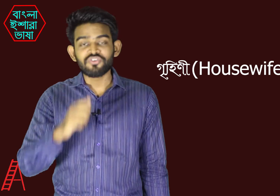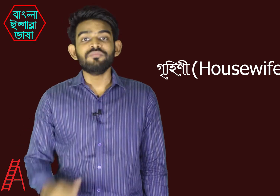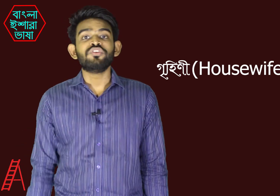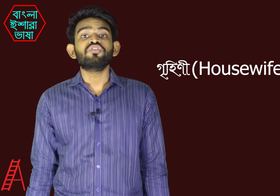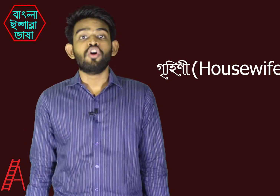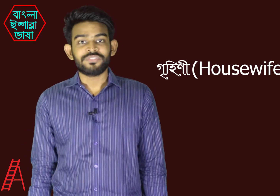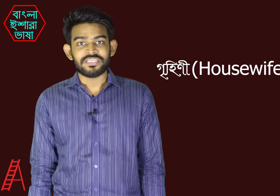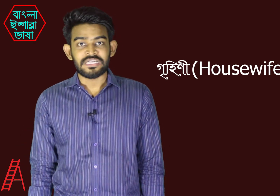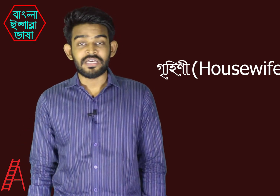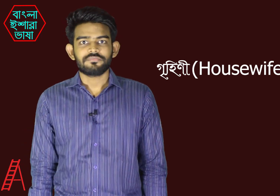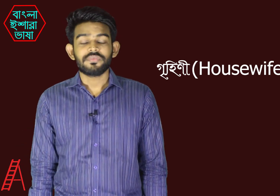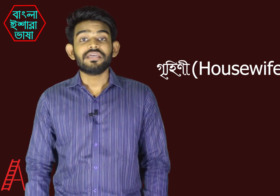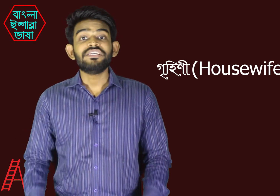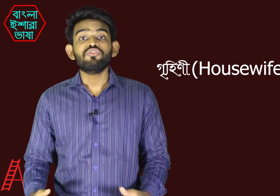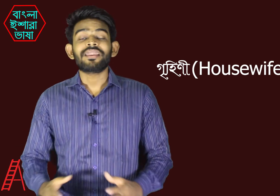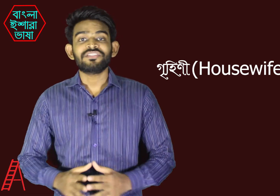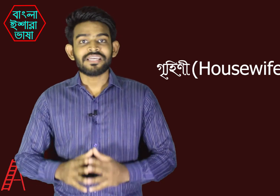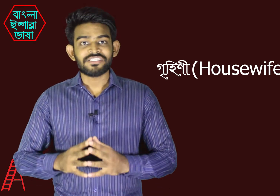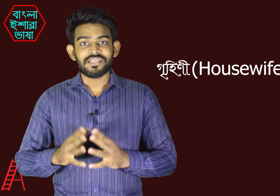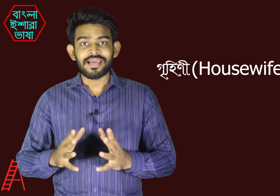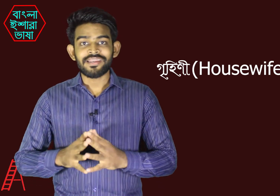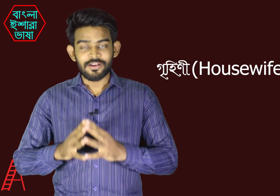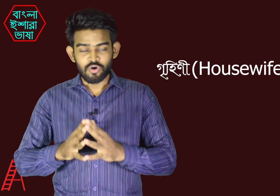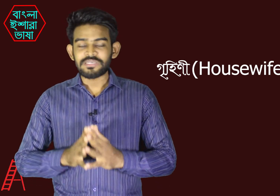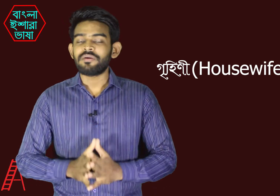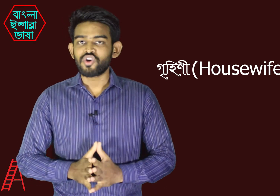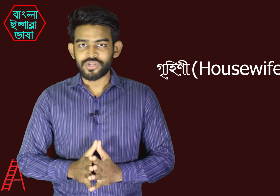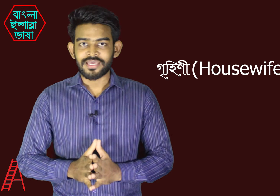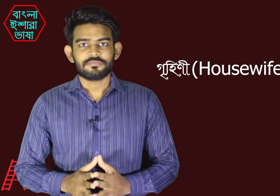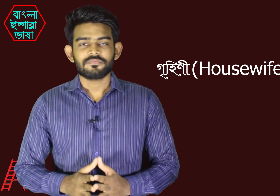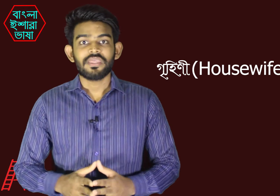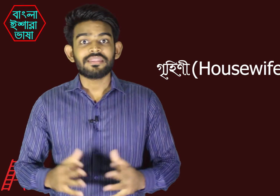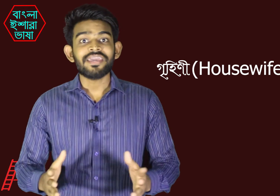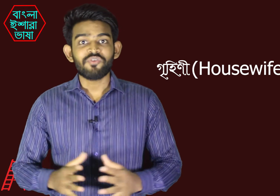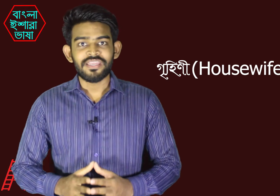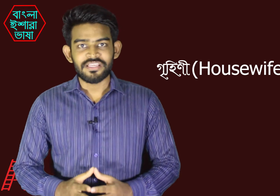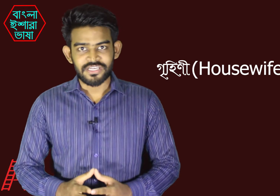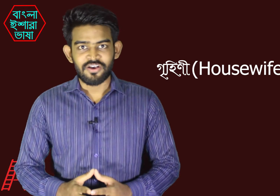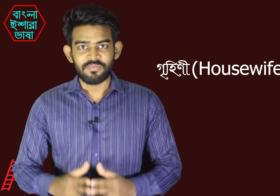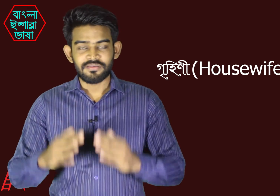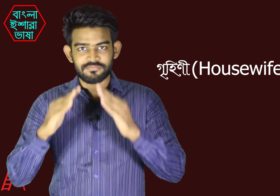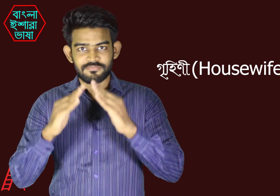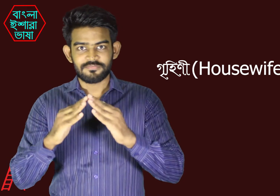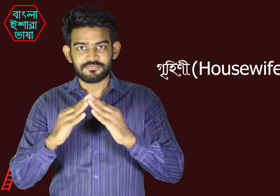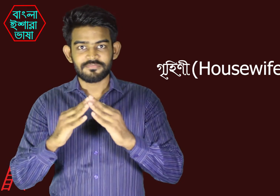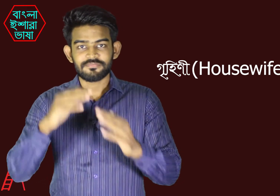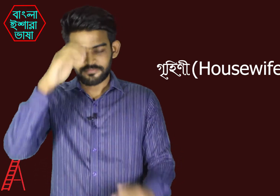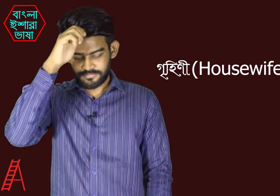মূলত ঘোমটার ইশারা। যেহেতু বাংলাদেশের কালচারে নারীরা ঘোমটা ব্যবহার করে থাকেন, তাই গৃহিণীর ইশারা হবে